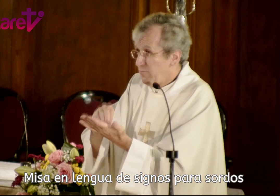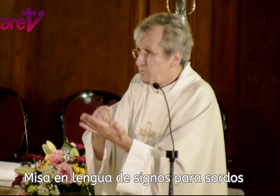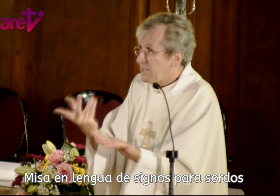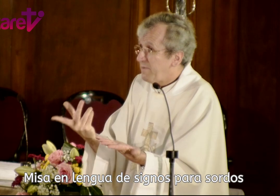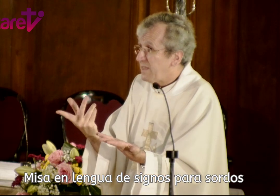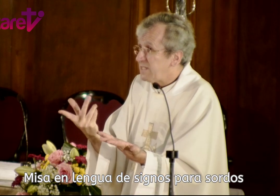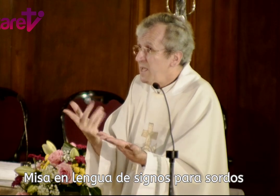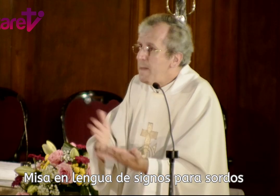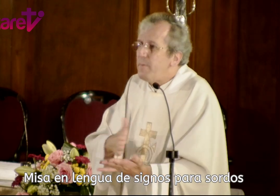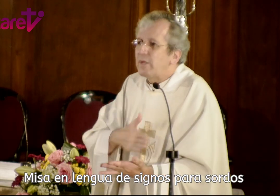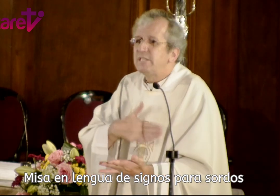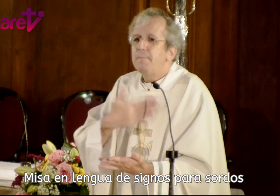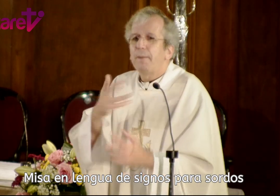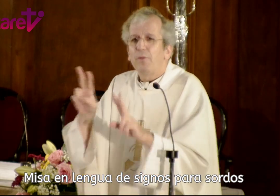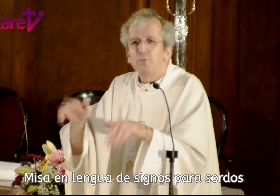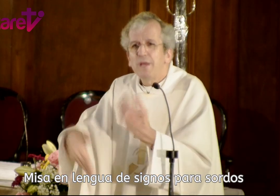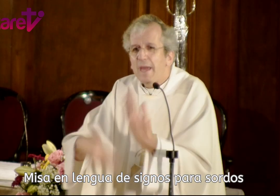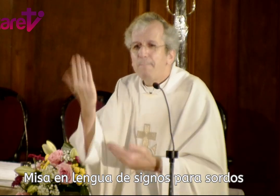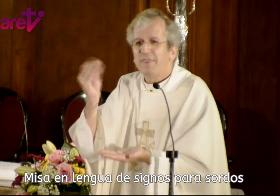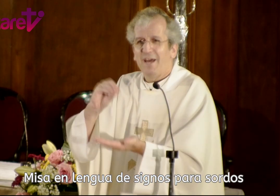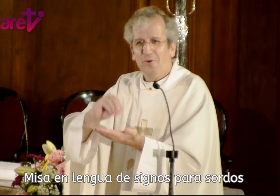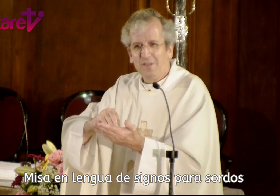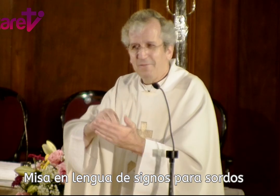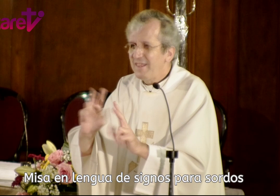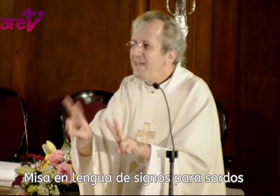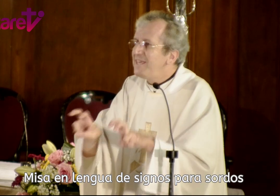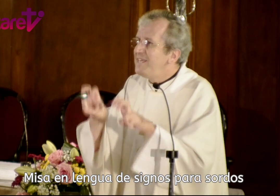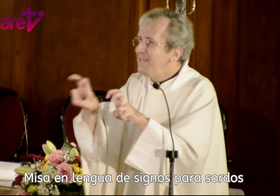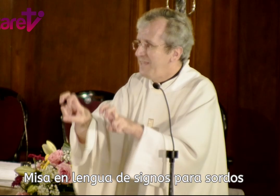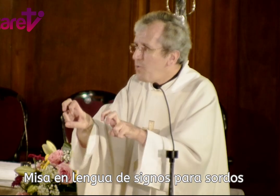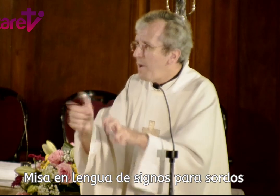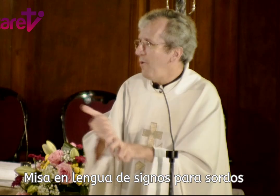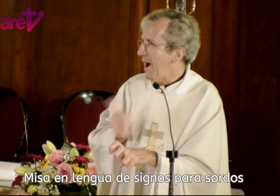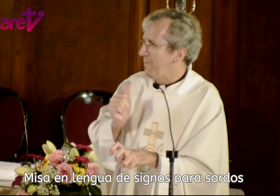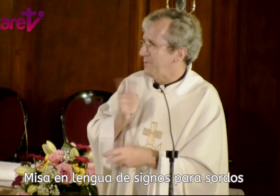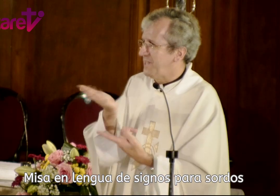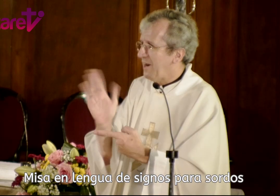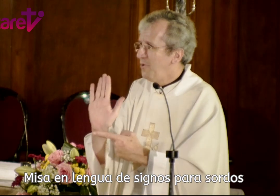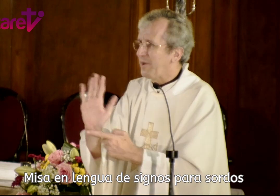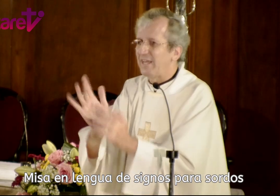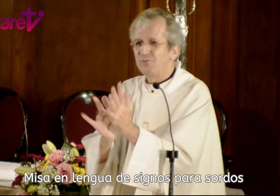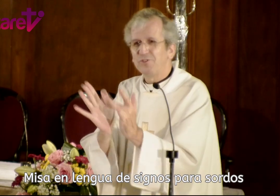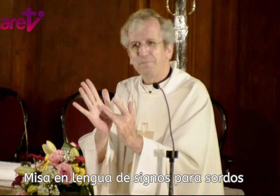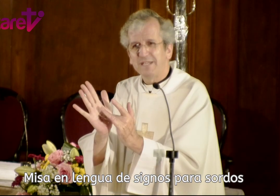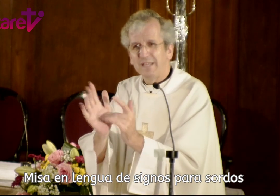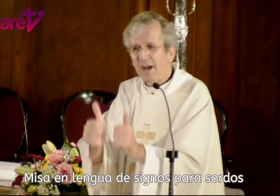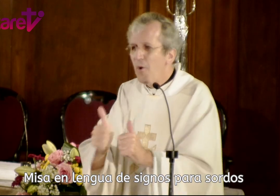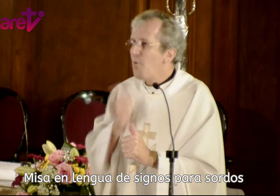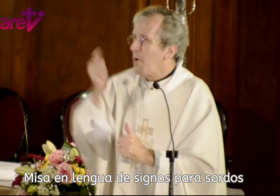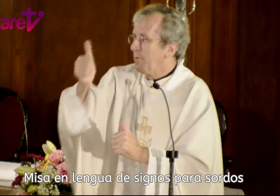muchas veces, pero que siempre podemos empezar otra vez y de nuevo aprovechar lo que Jesús nos presenta, una